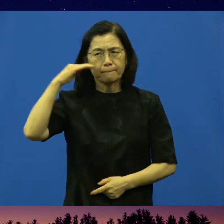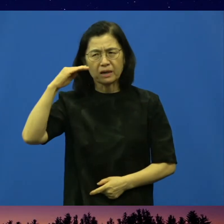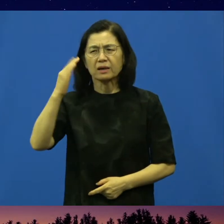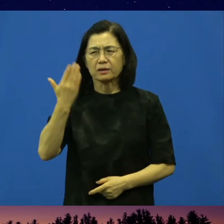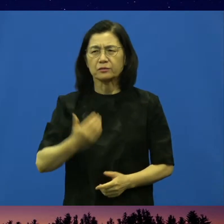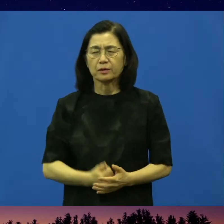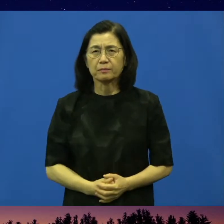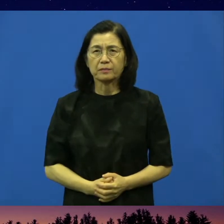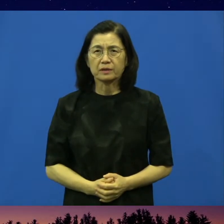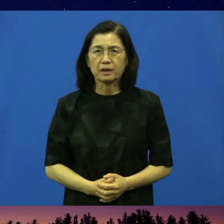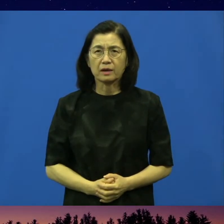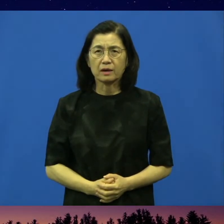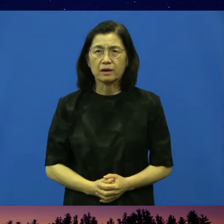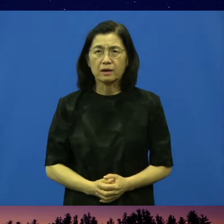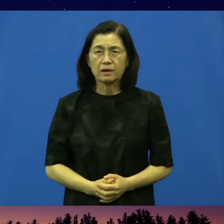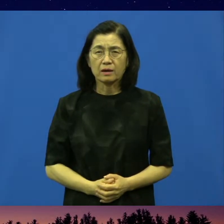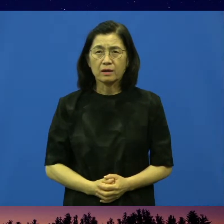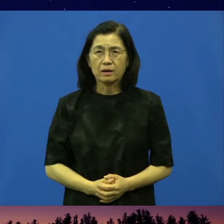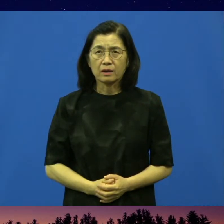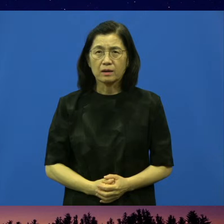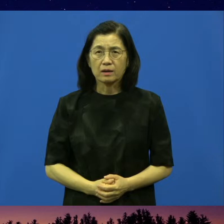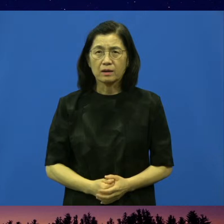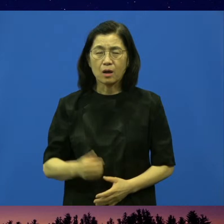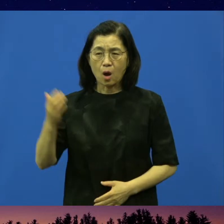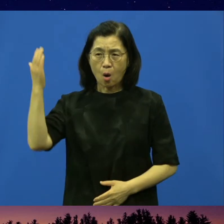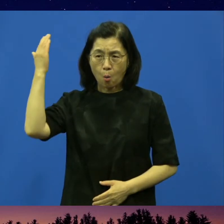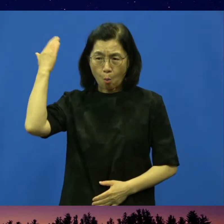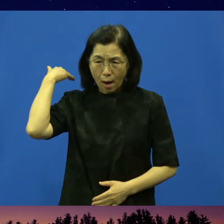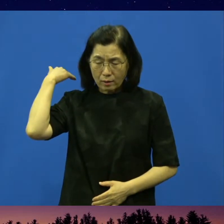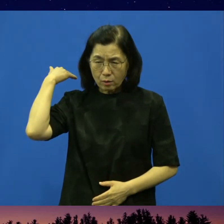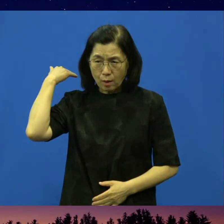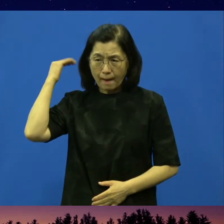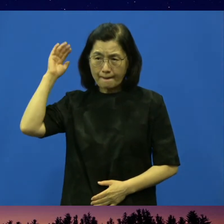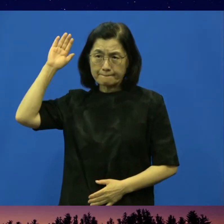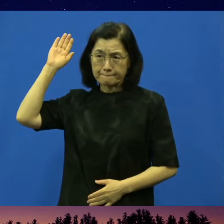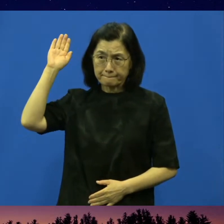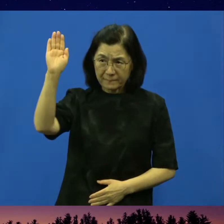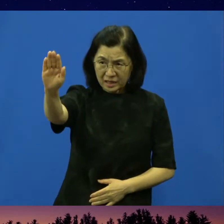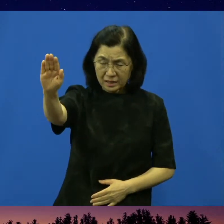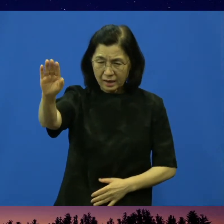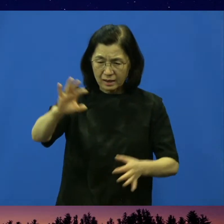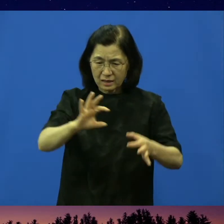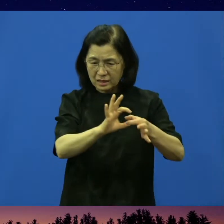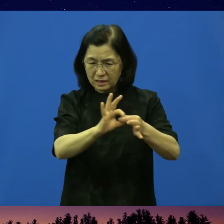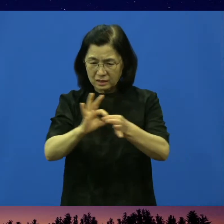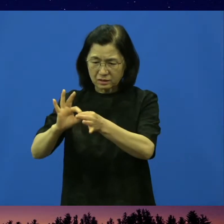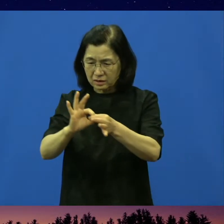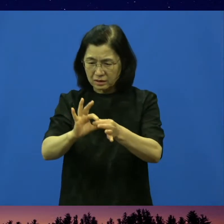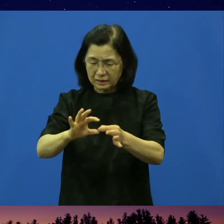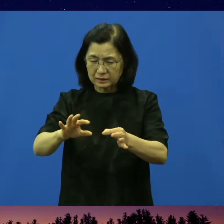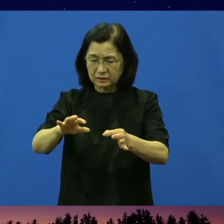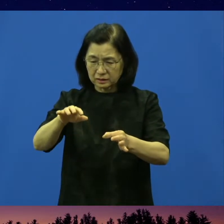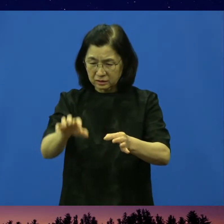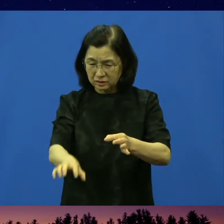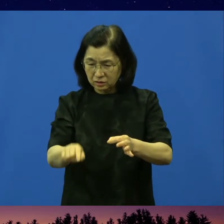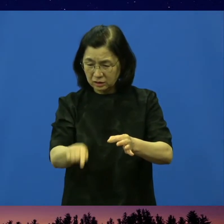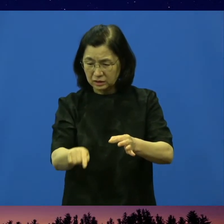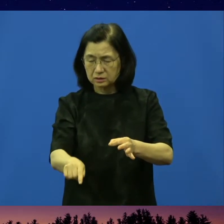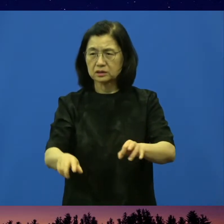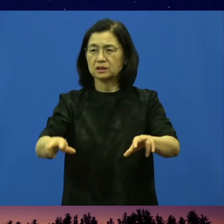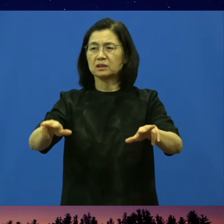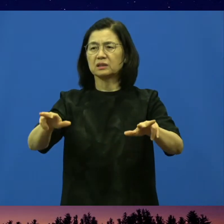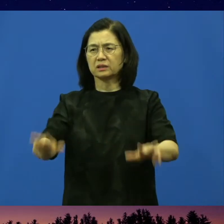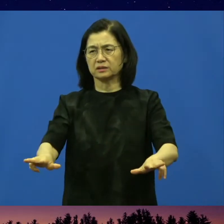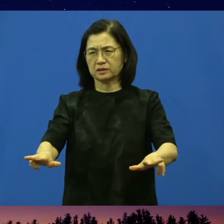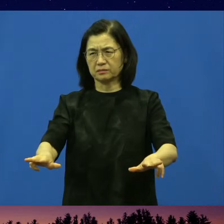자, 과거와 미래를 연결하는 중요한 고리가 현재입니다. 미래가 없는 사람은